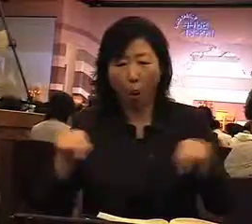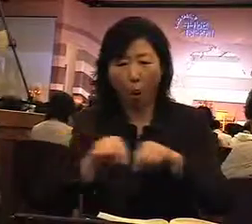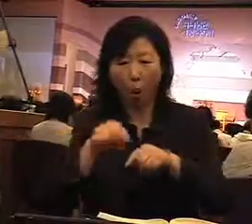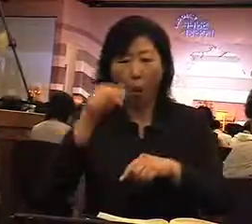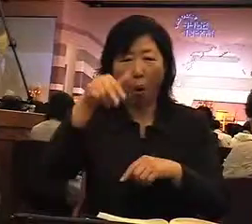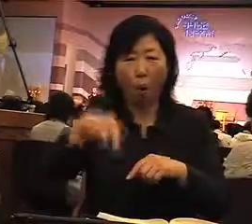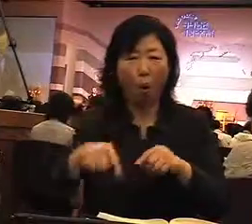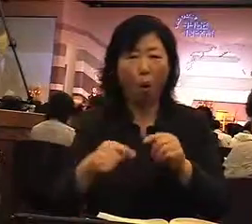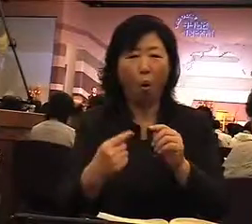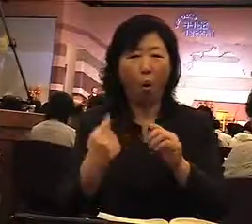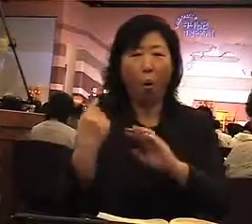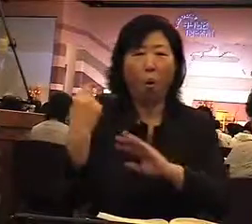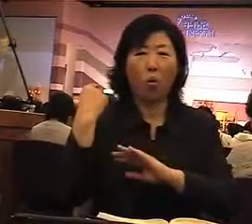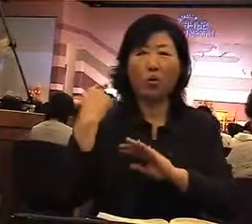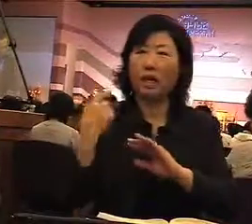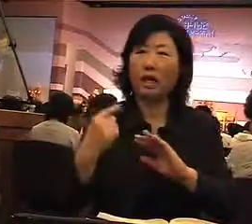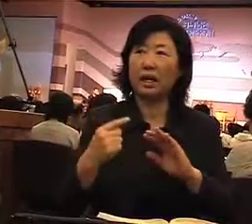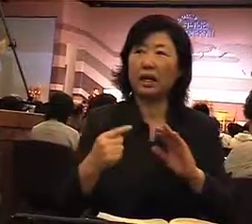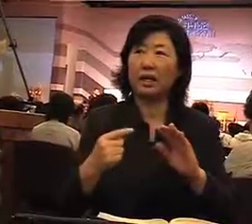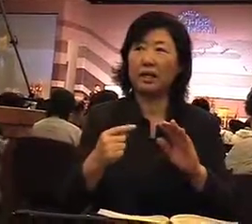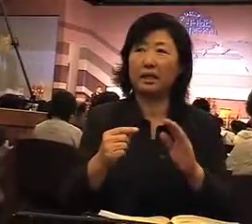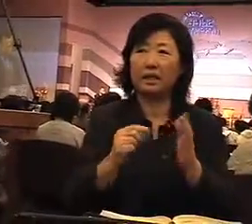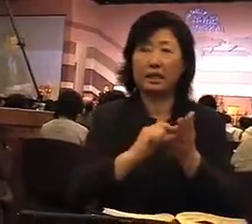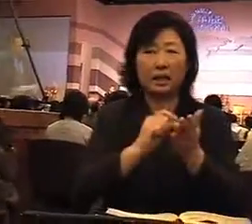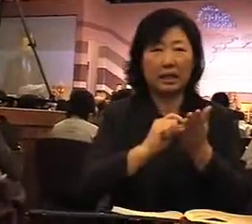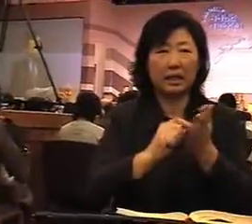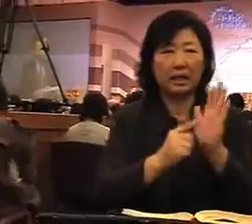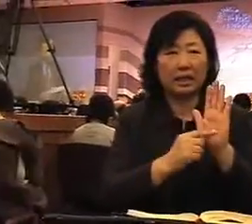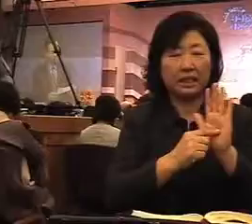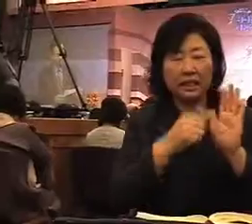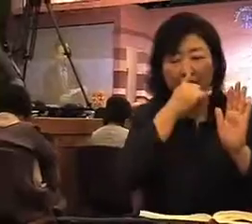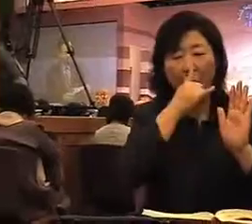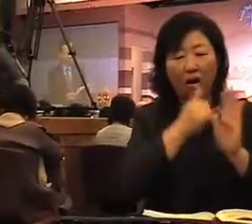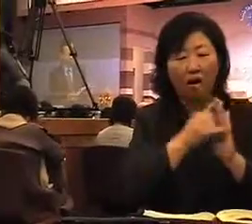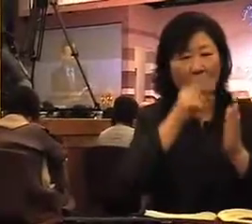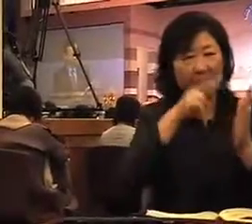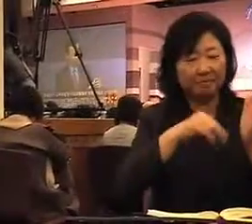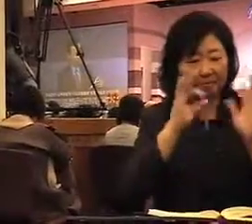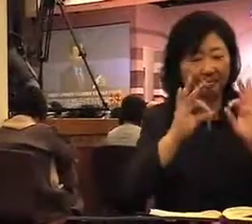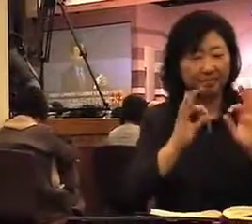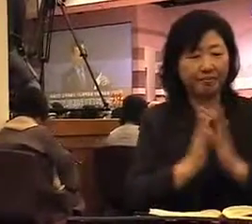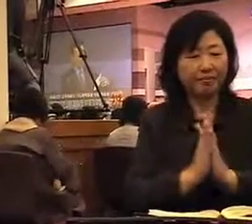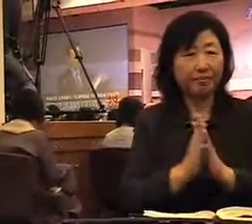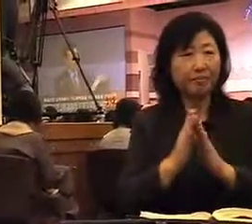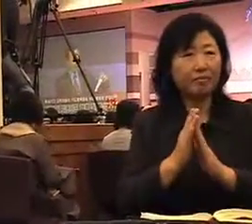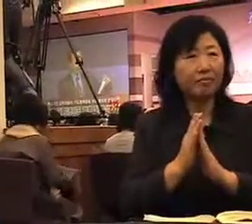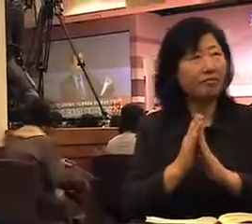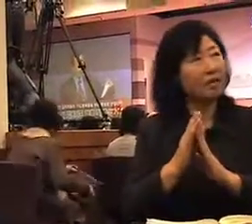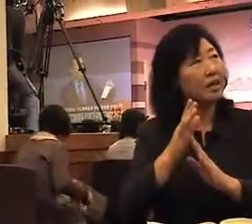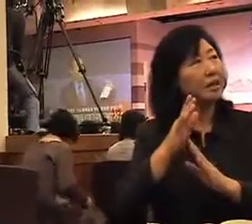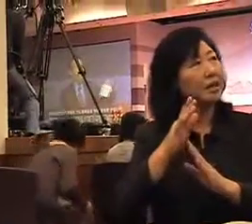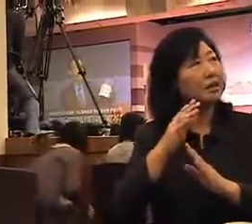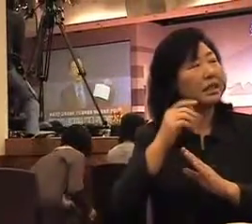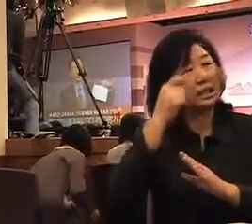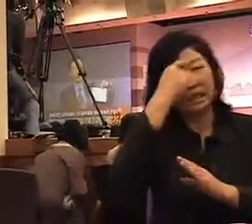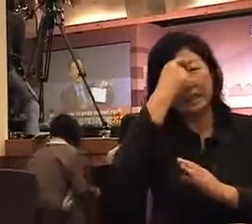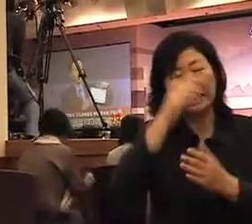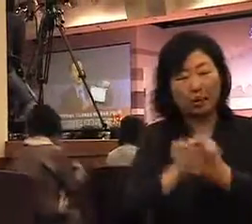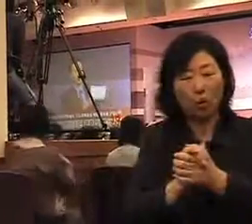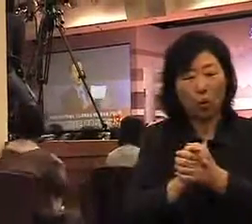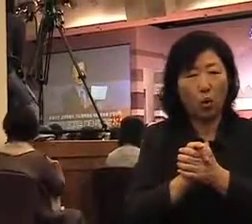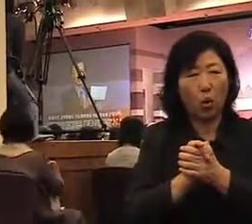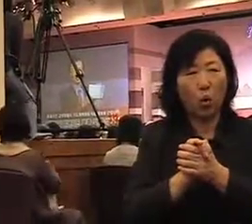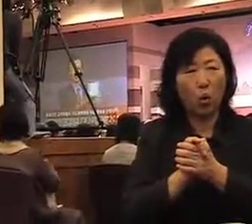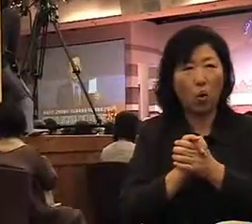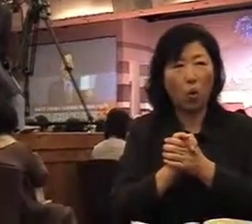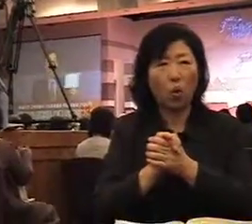손을 높이 들었으면 합니다. 여러분 그 제10차 연말 특별 새벽 기도에 기도용사 직원 카드